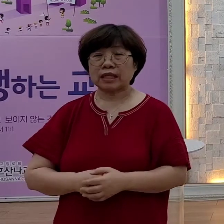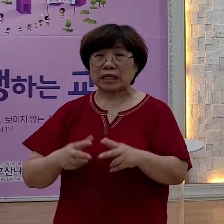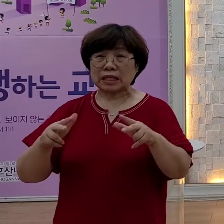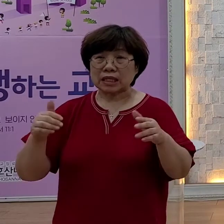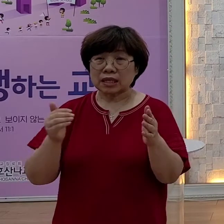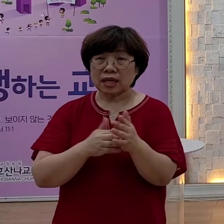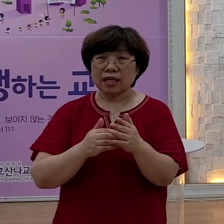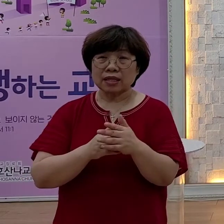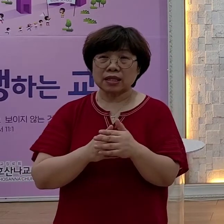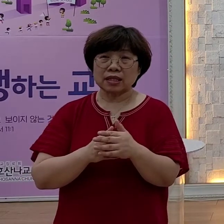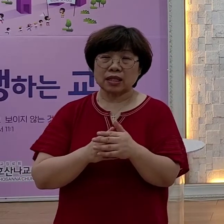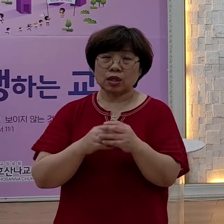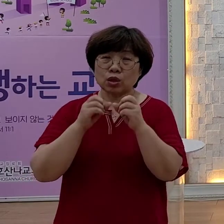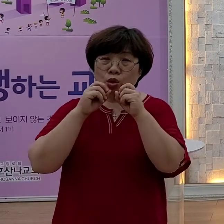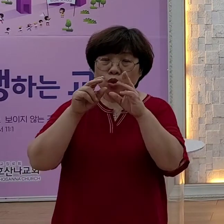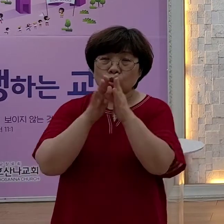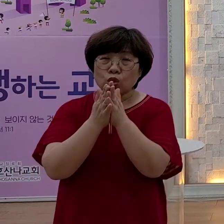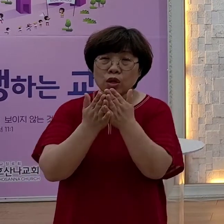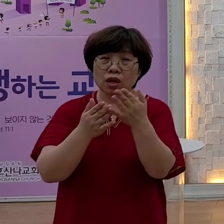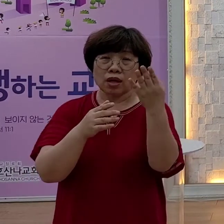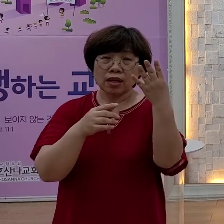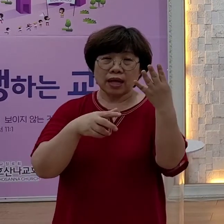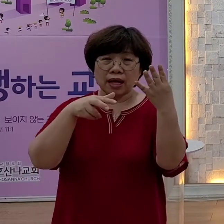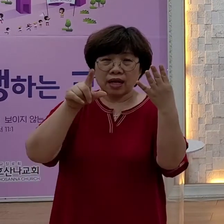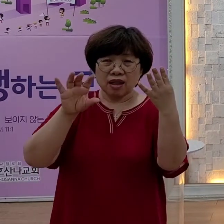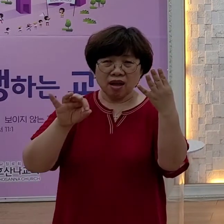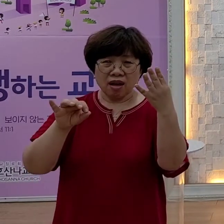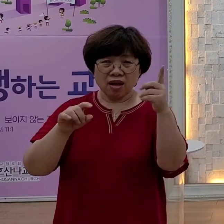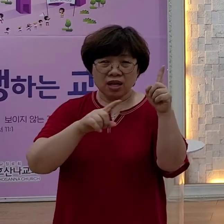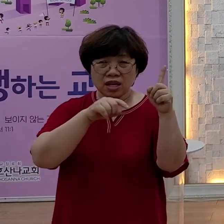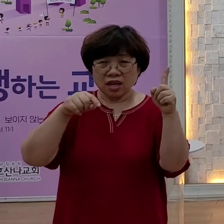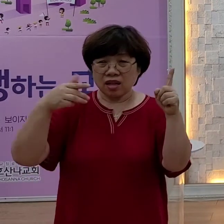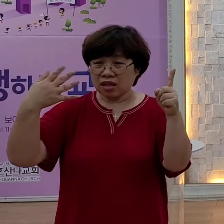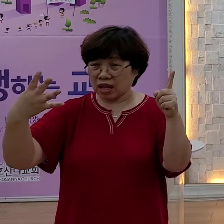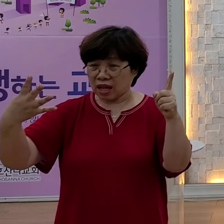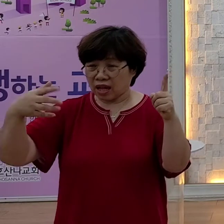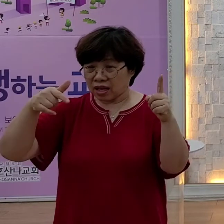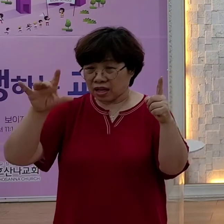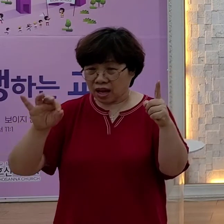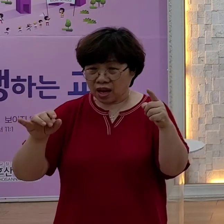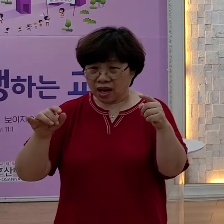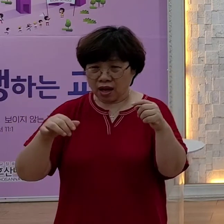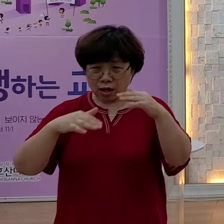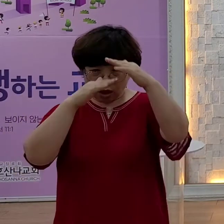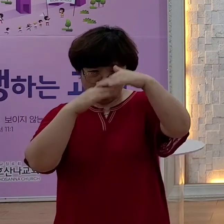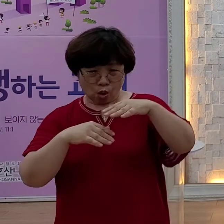지금까지 사장까지 오면서 왕이 되어도 만족하지 못해. 다 헛되고 헛되다.